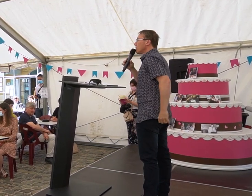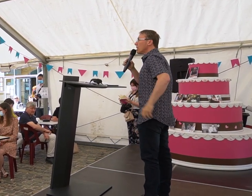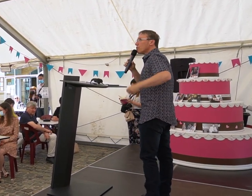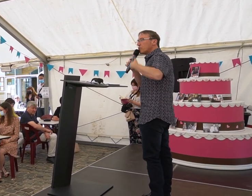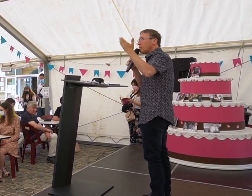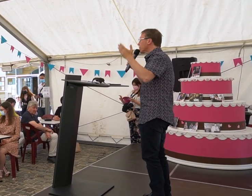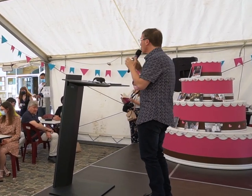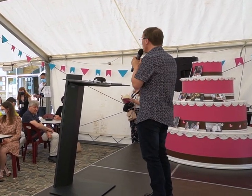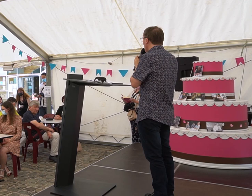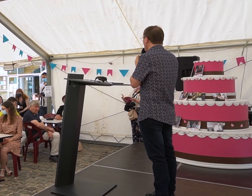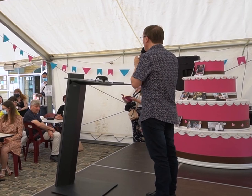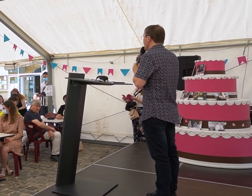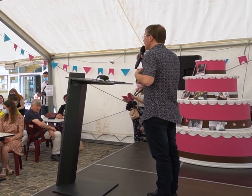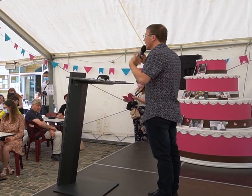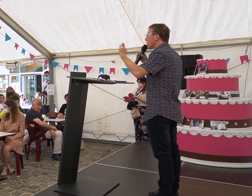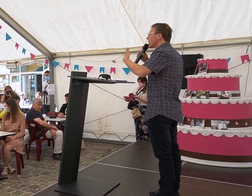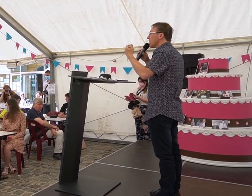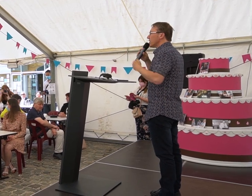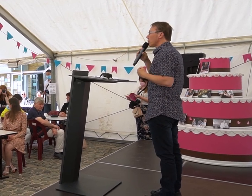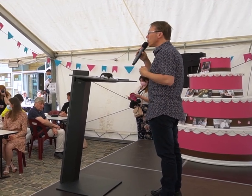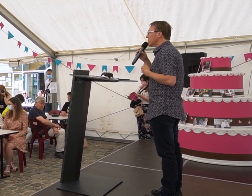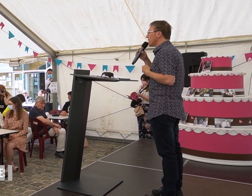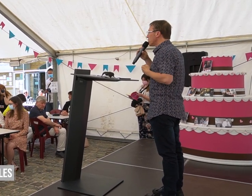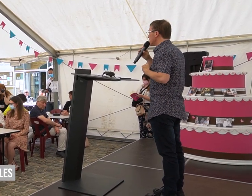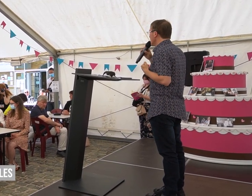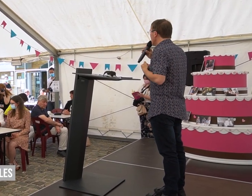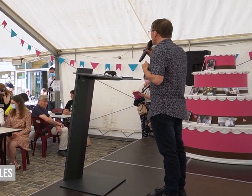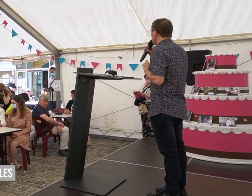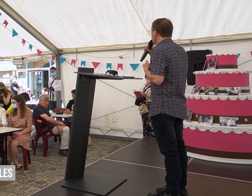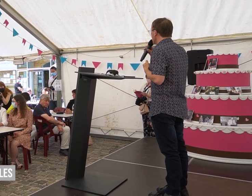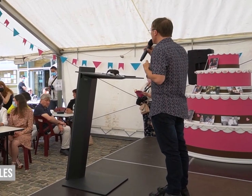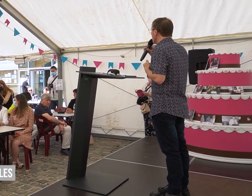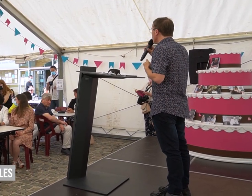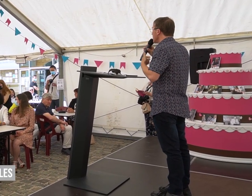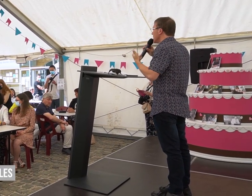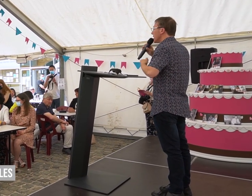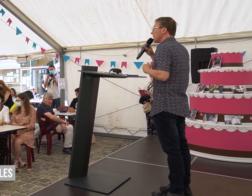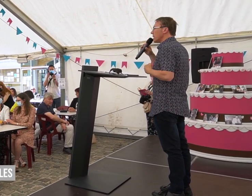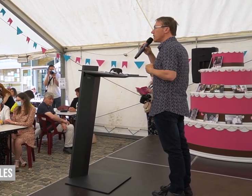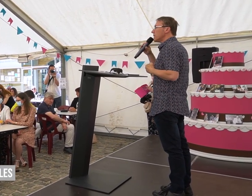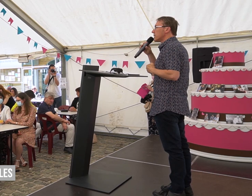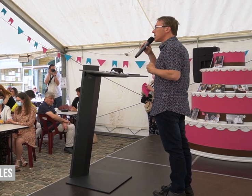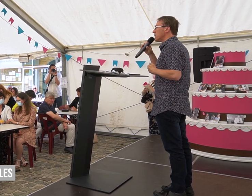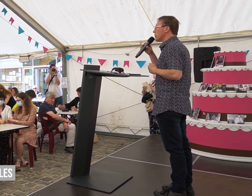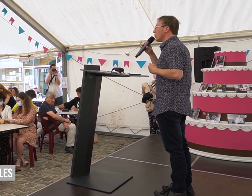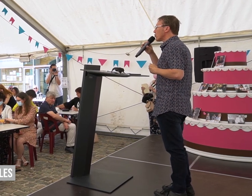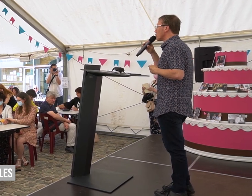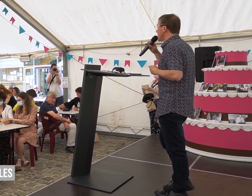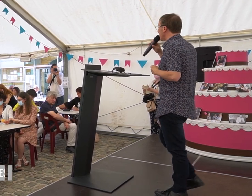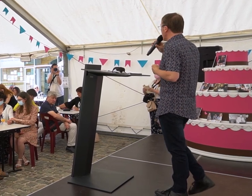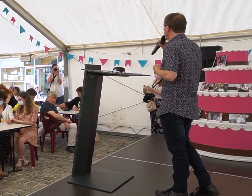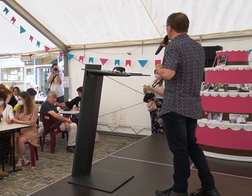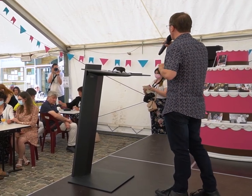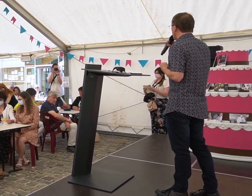Voilà, donc eh bien, je ne vais pas être redondant et répéter évidemment tous les éloges qui ont été fournis et dictés ici